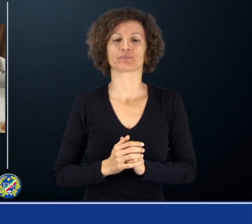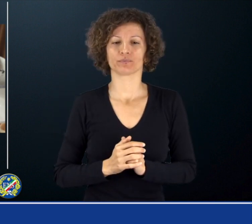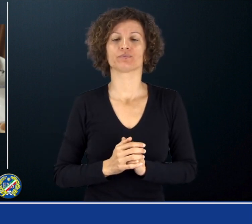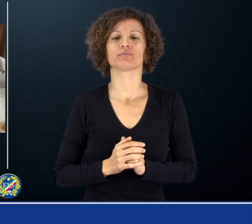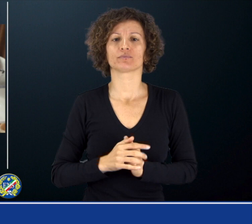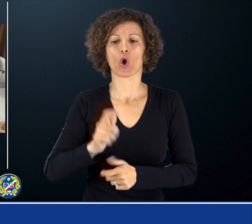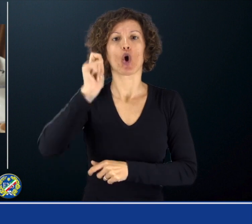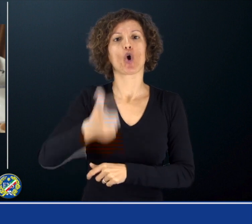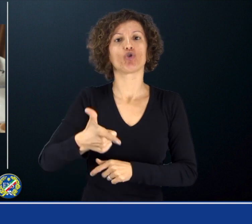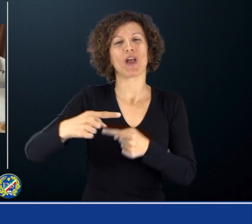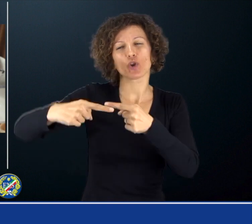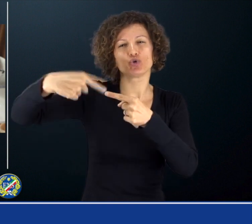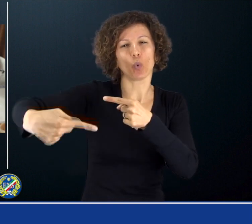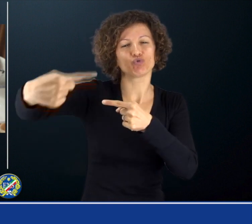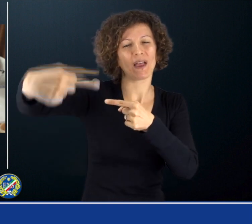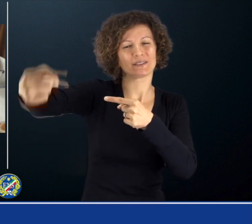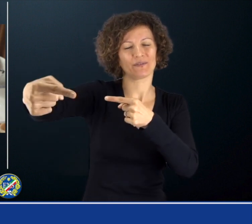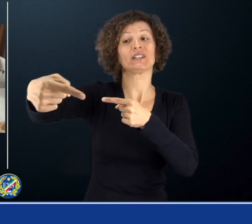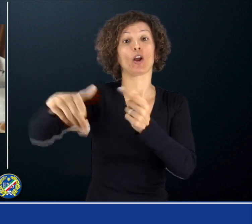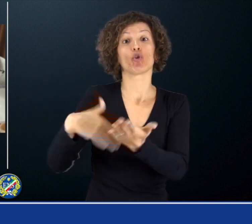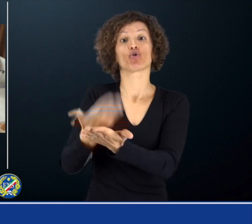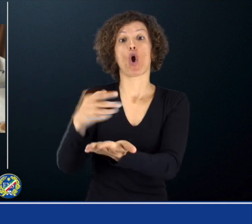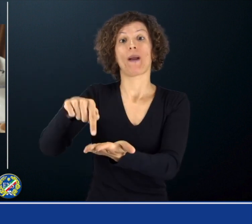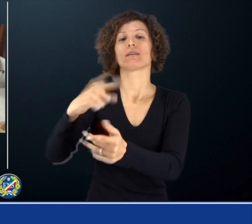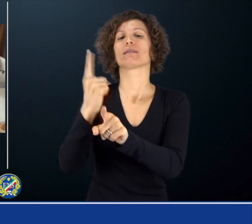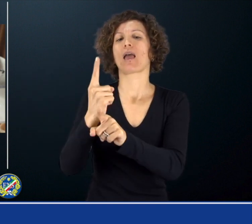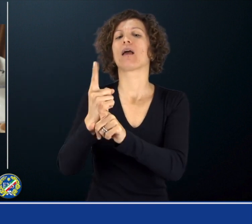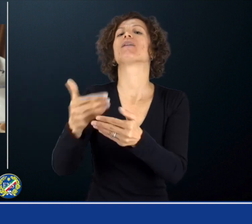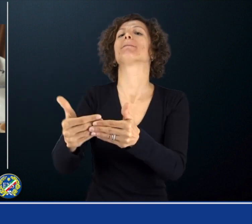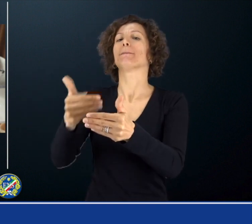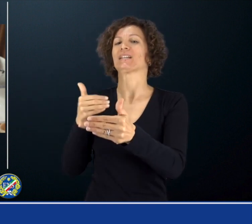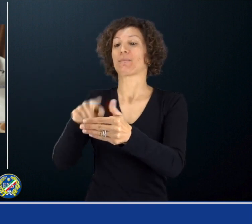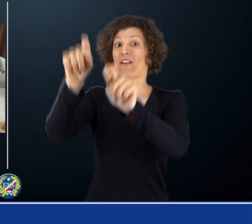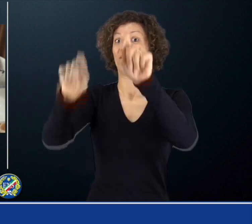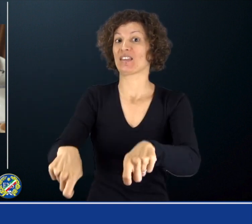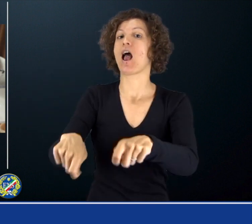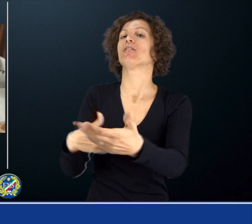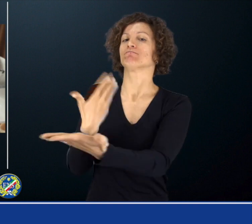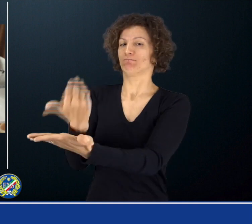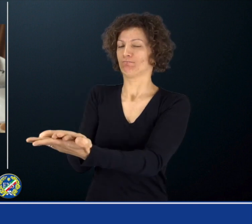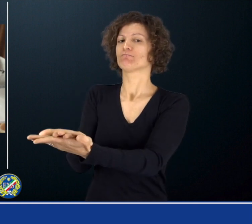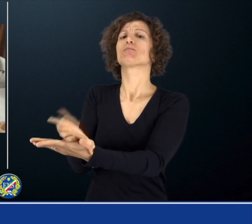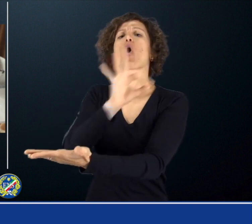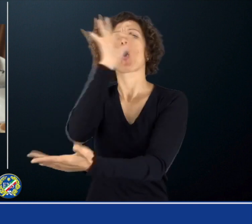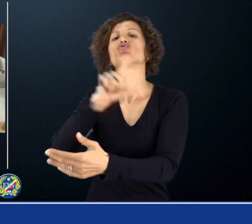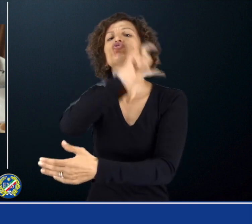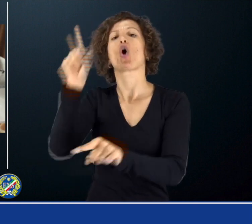agosto all'8 novembre, le domande già presentate restano valide senza nuova domanda. Per i congedi